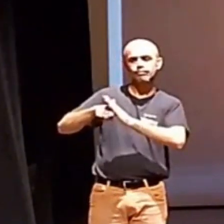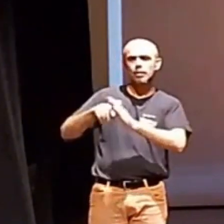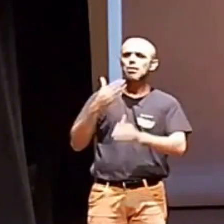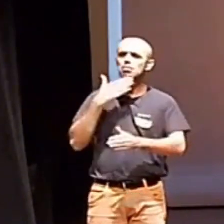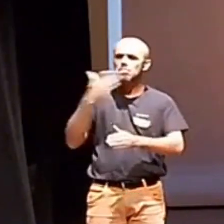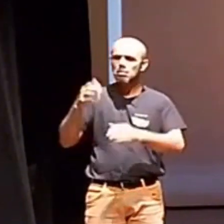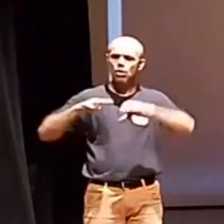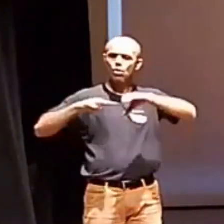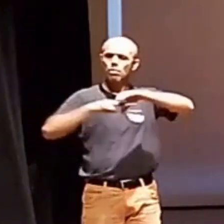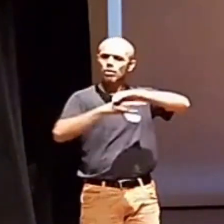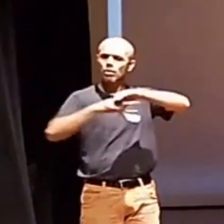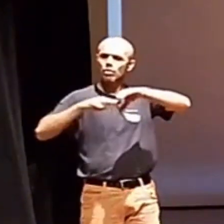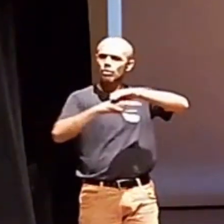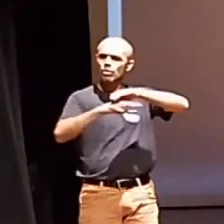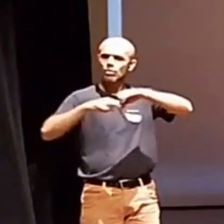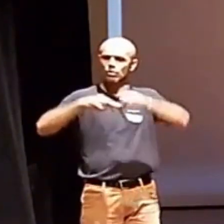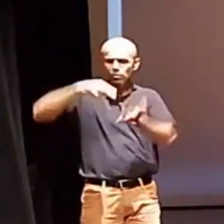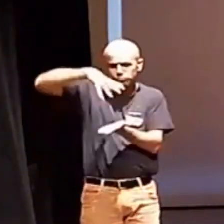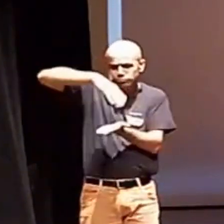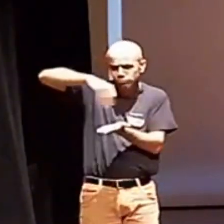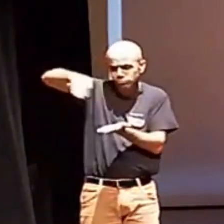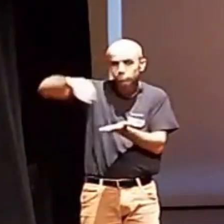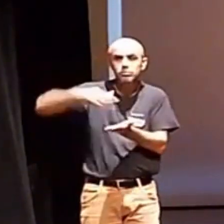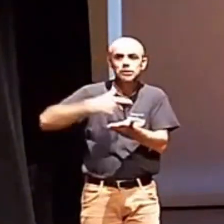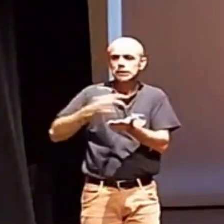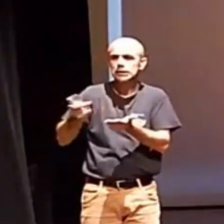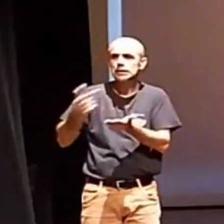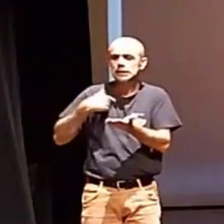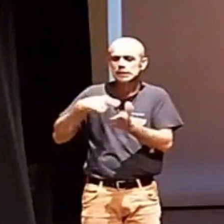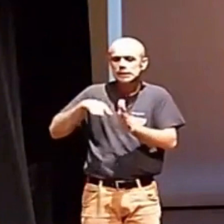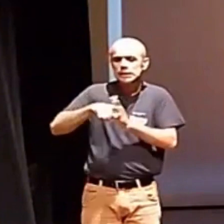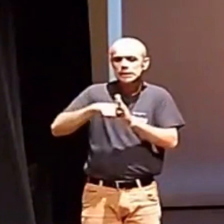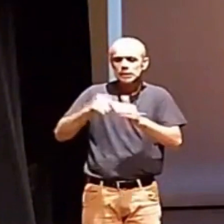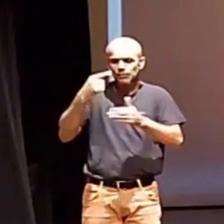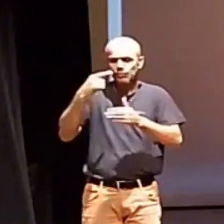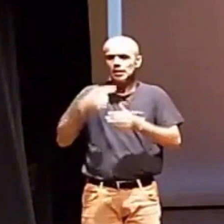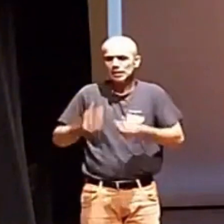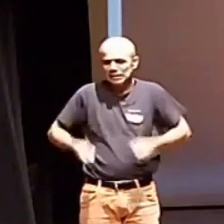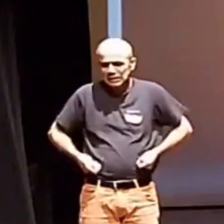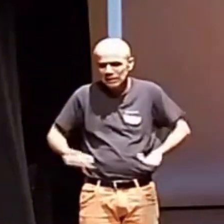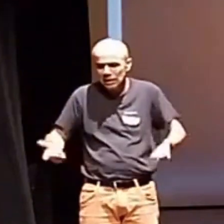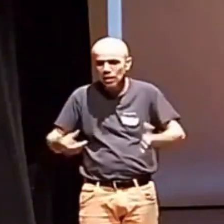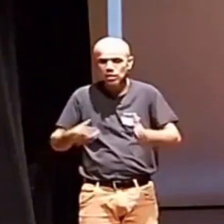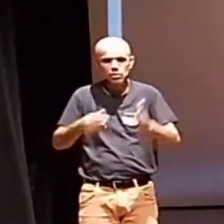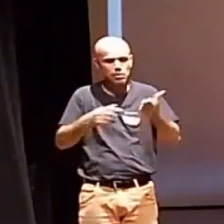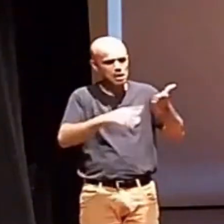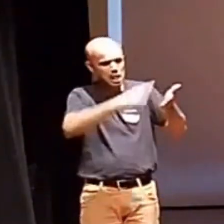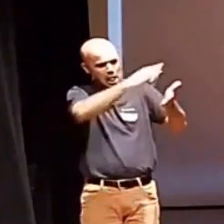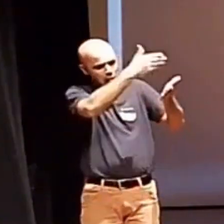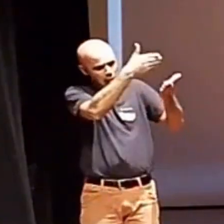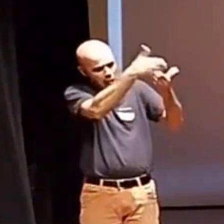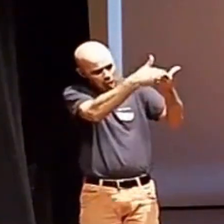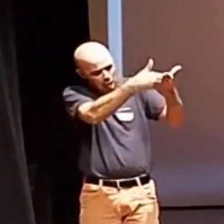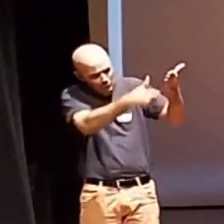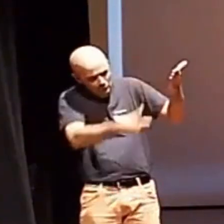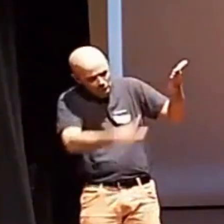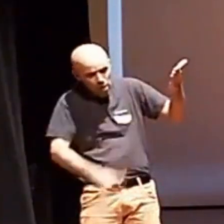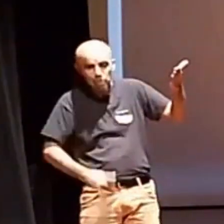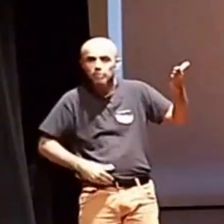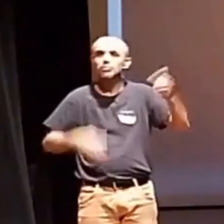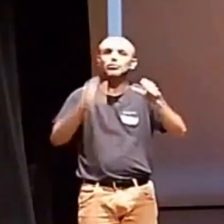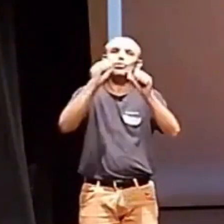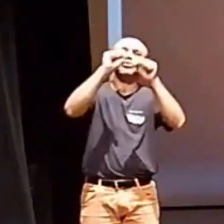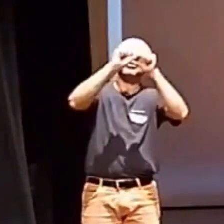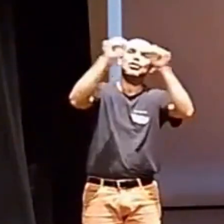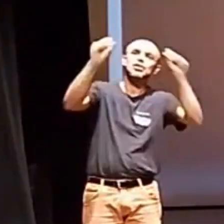tomografia, pede ressonância, pede um monte de coisa. Faz um gasto excessivo, inclusive, de exames que o sistema paga, que os